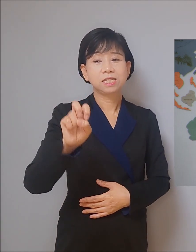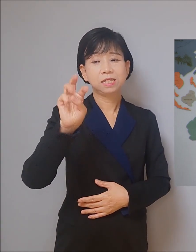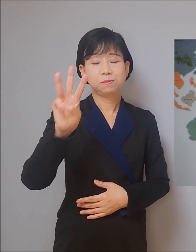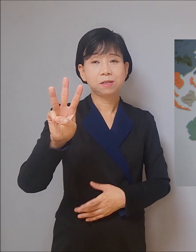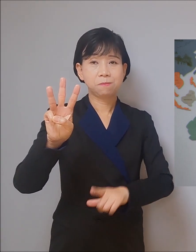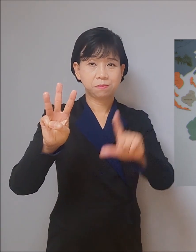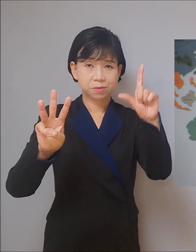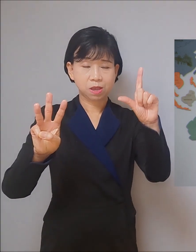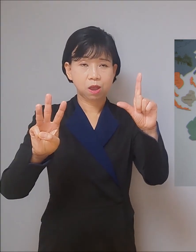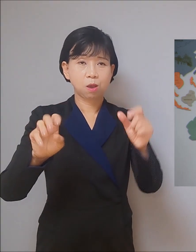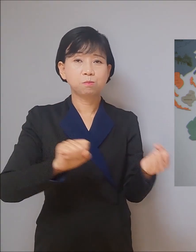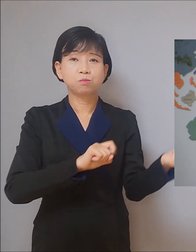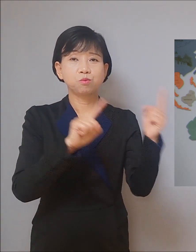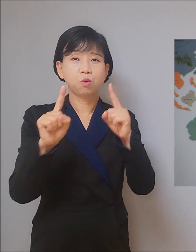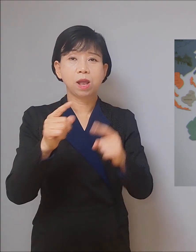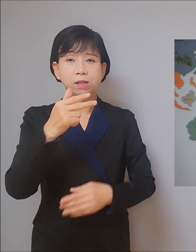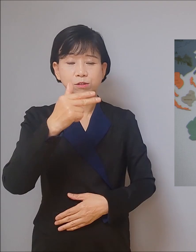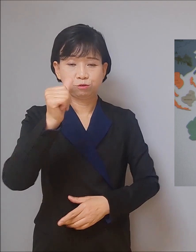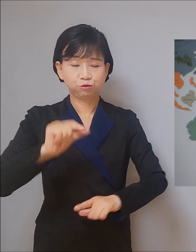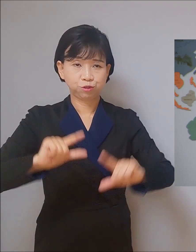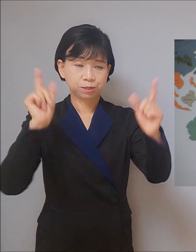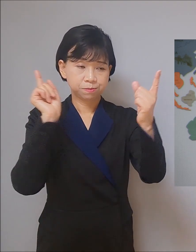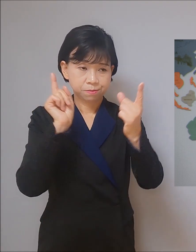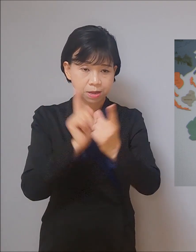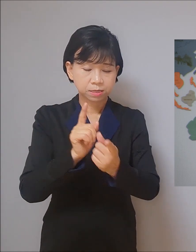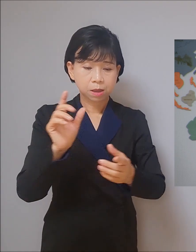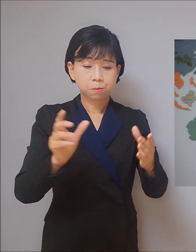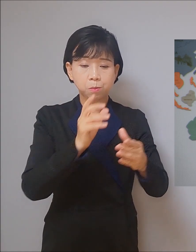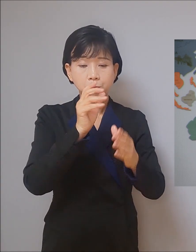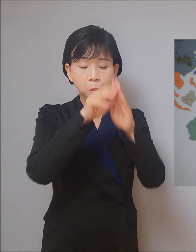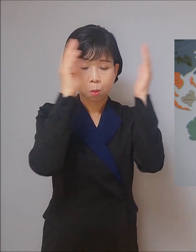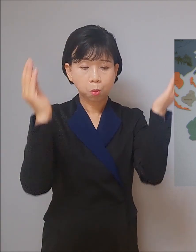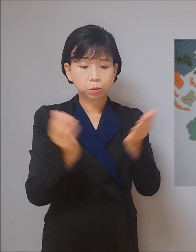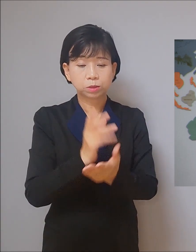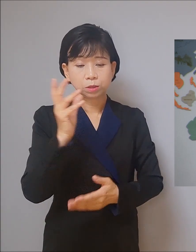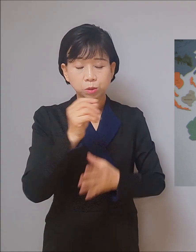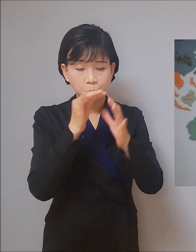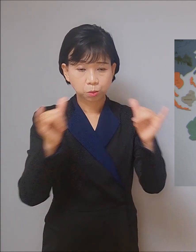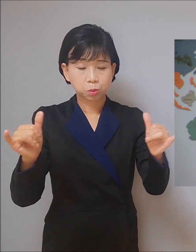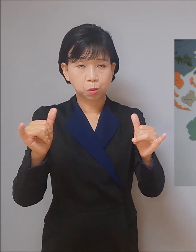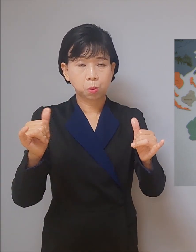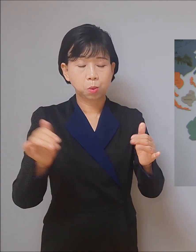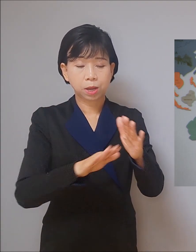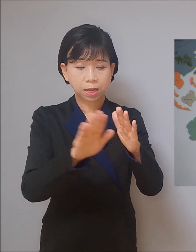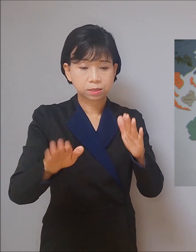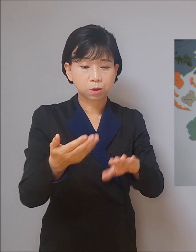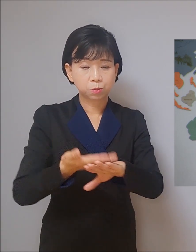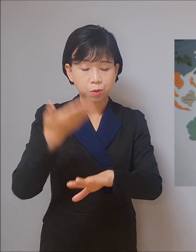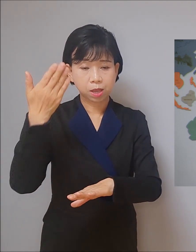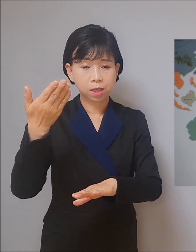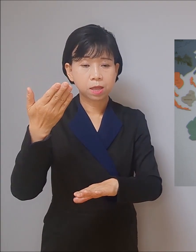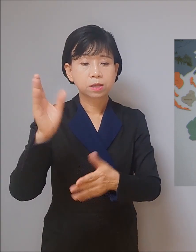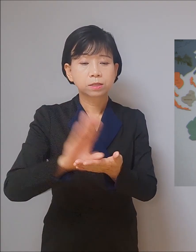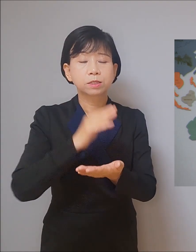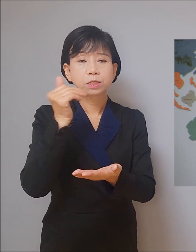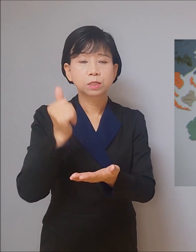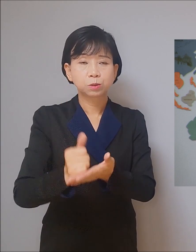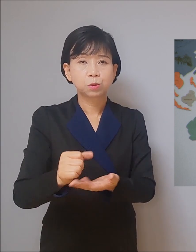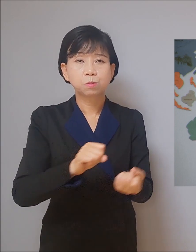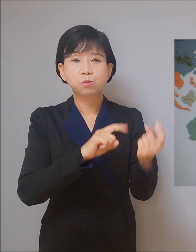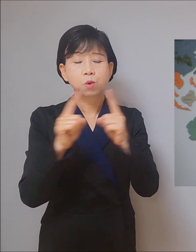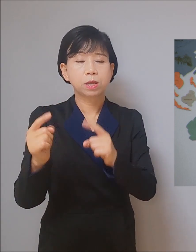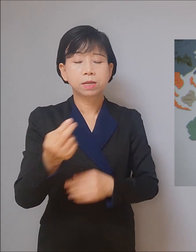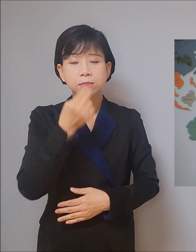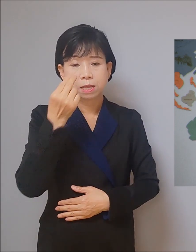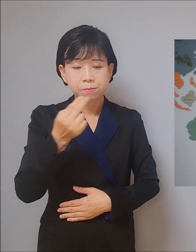2023년 부활주일을 맞이하여 모든 성도들과 가정 위에 그리스도의 부활의 생명과